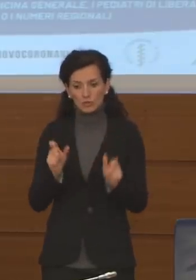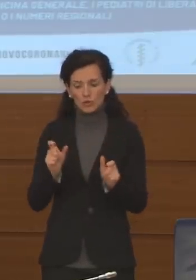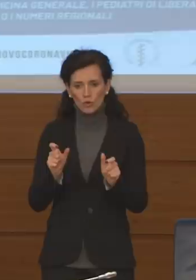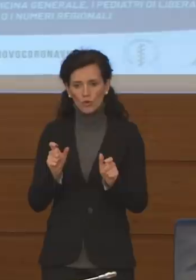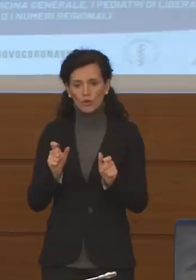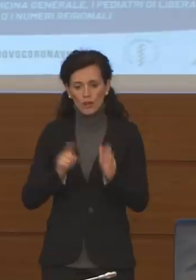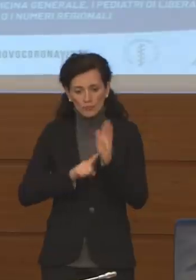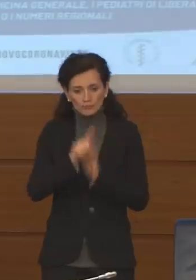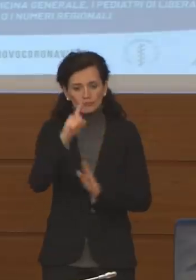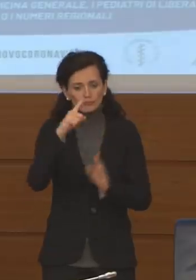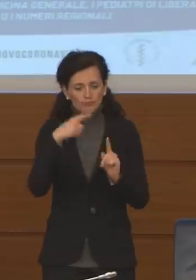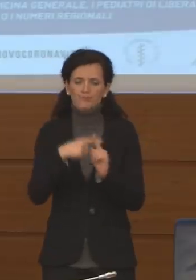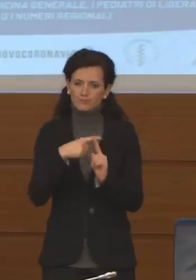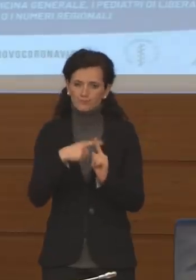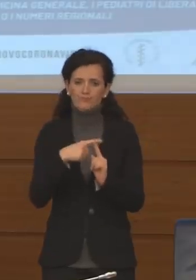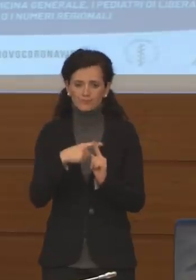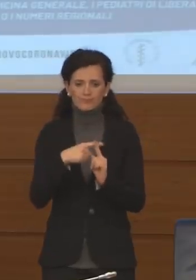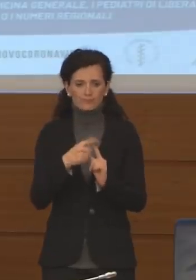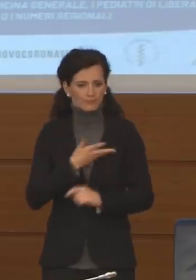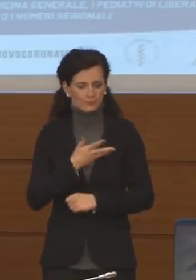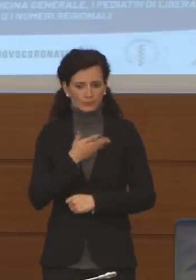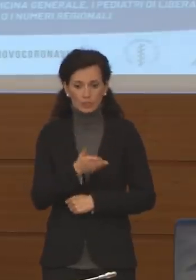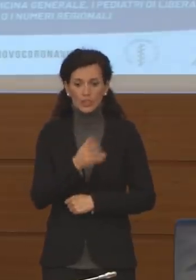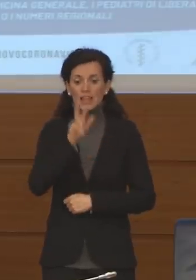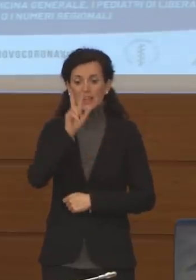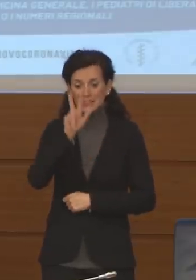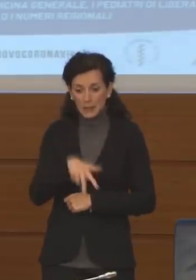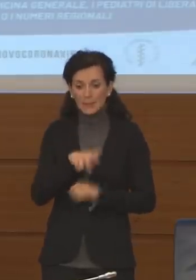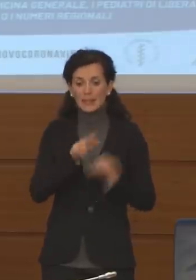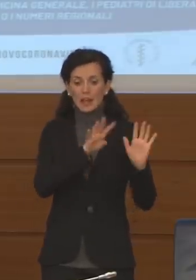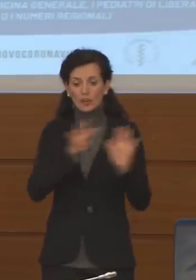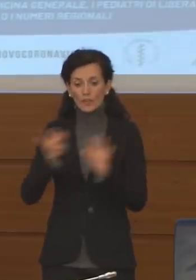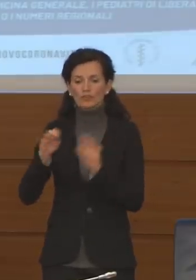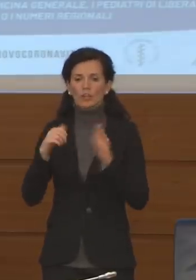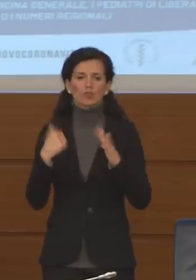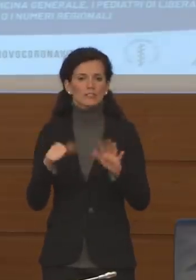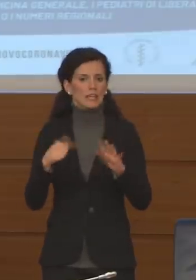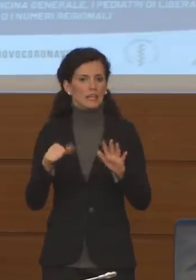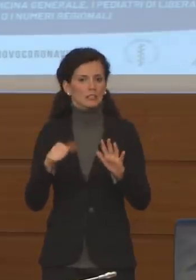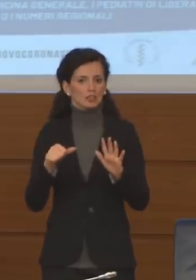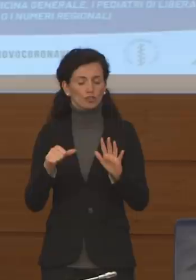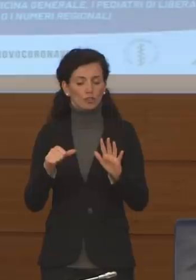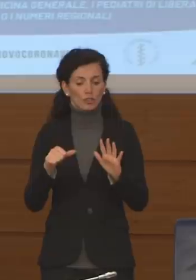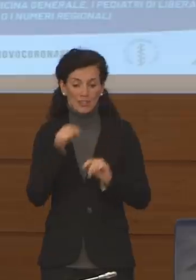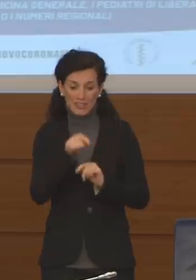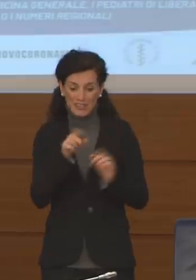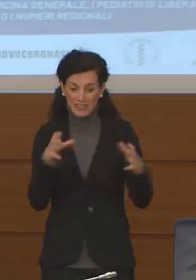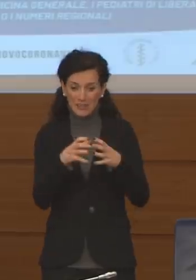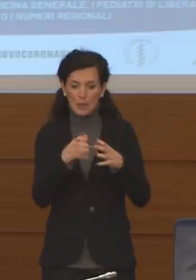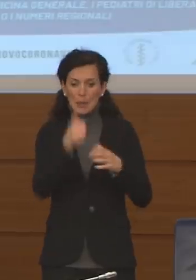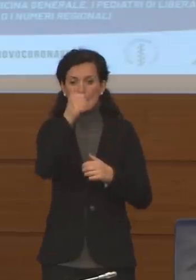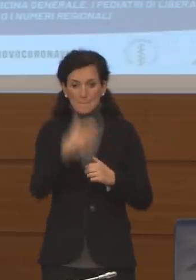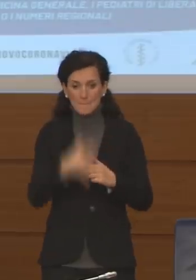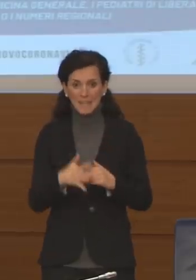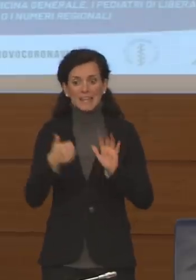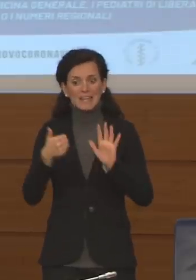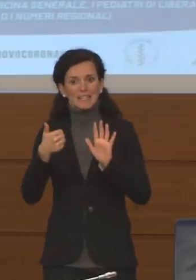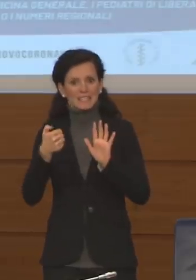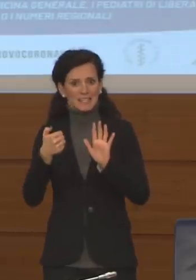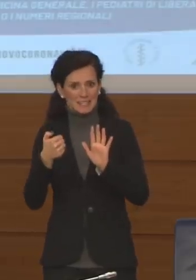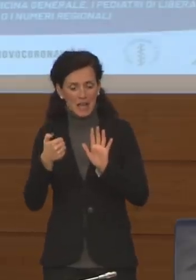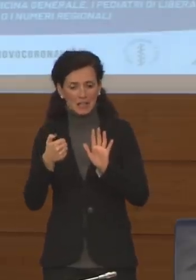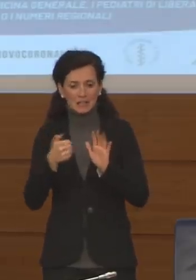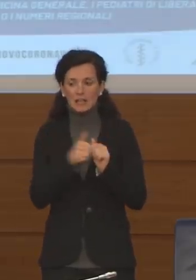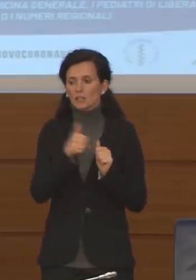positivi sono 3.916 di questi 1060 sono in isolamento